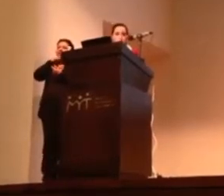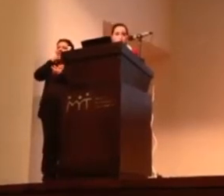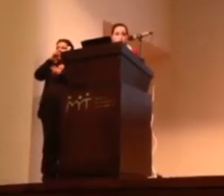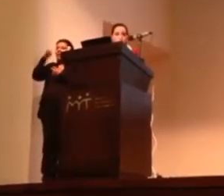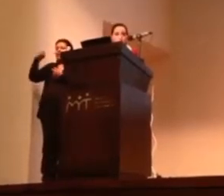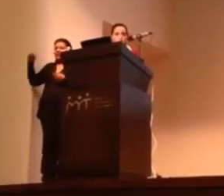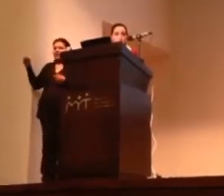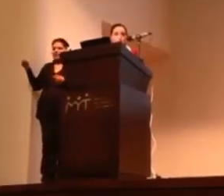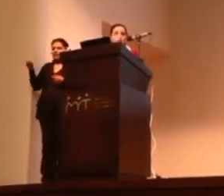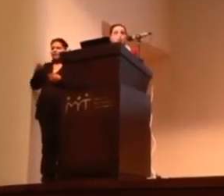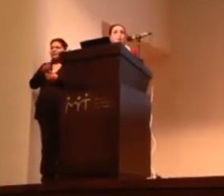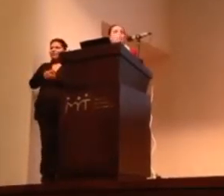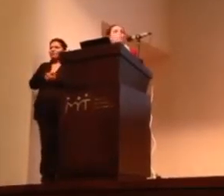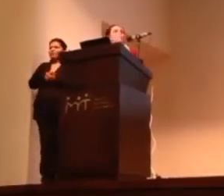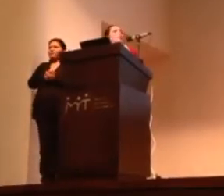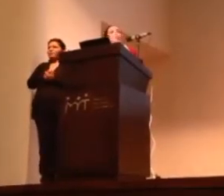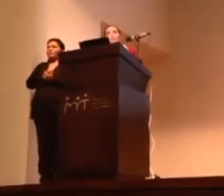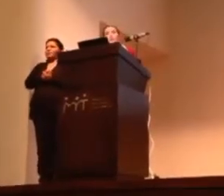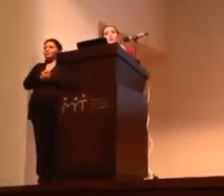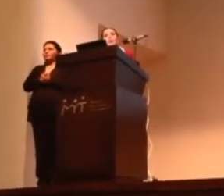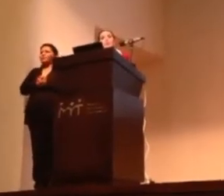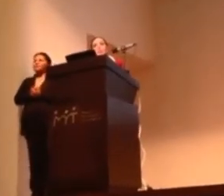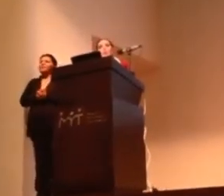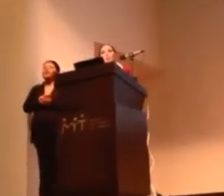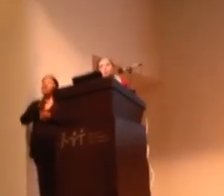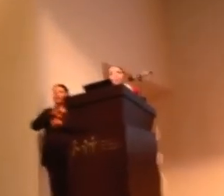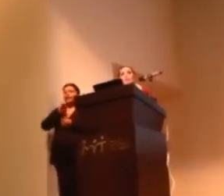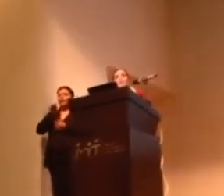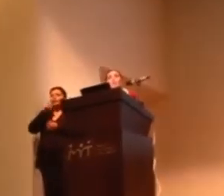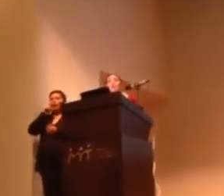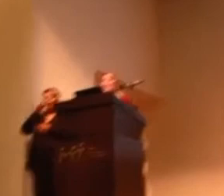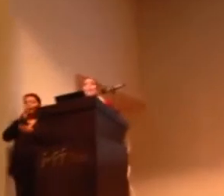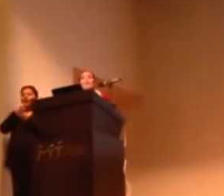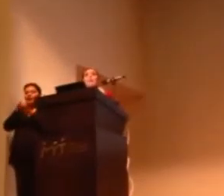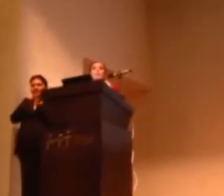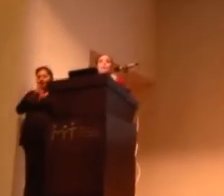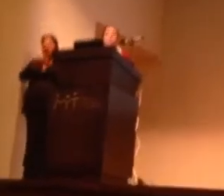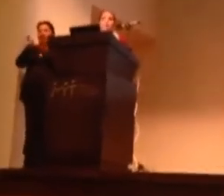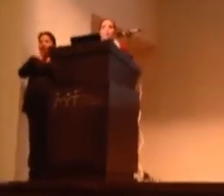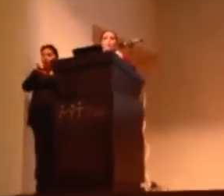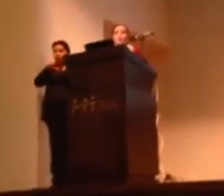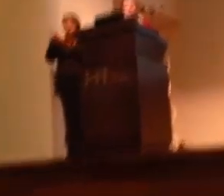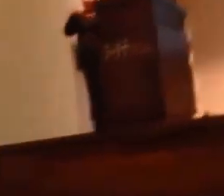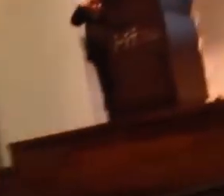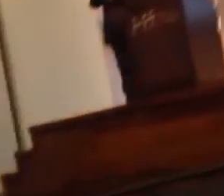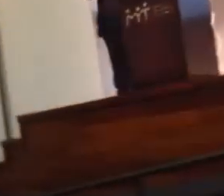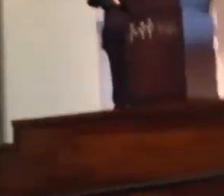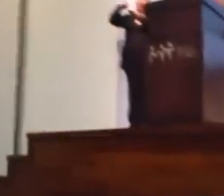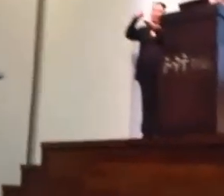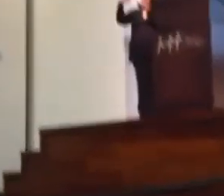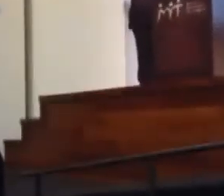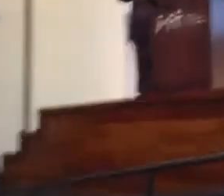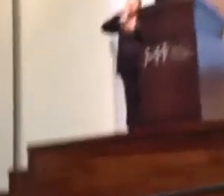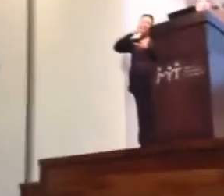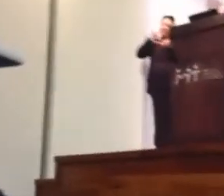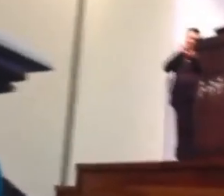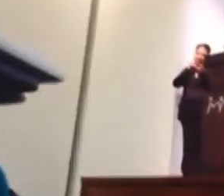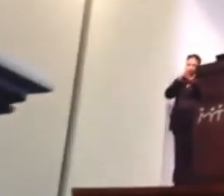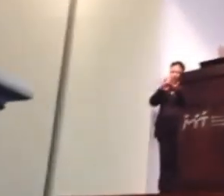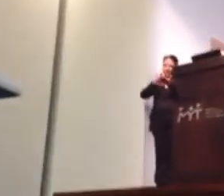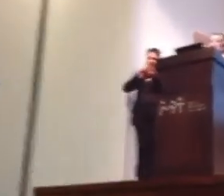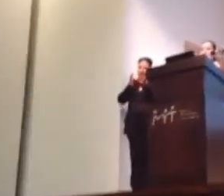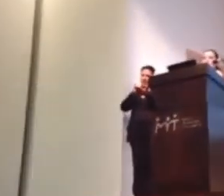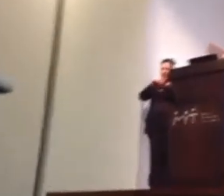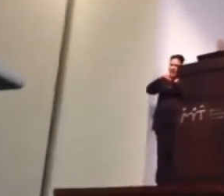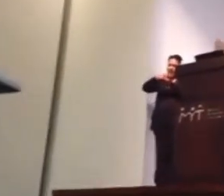desordenados. ¿Okay? Lo podemos ver también en sus cosas, en su forma de escribir. También generalmente son niños que